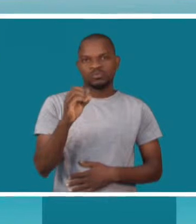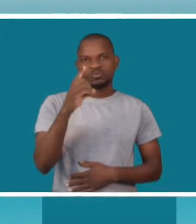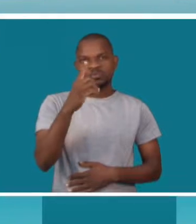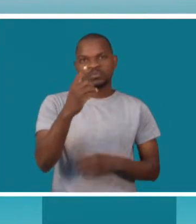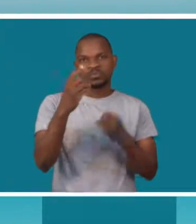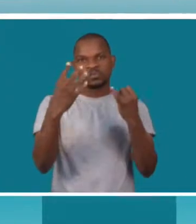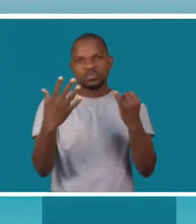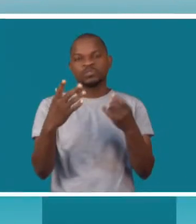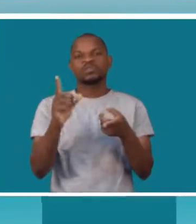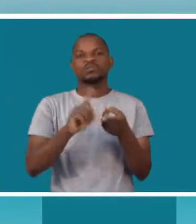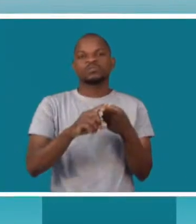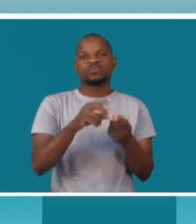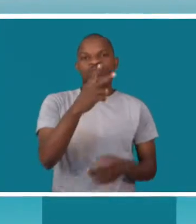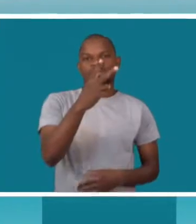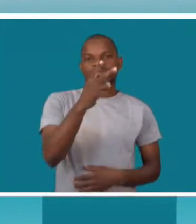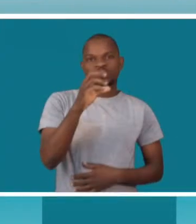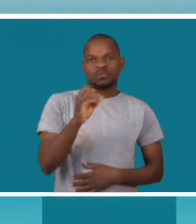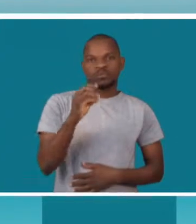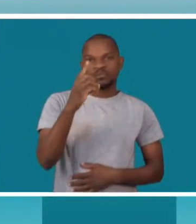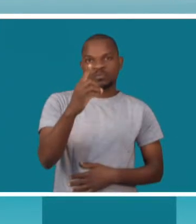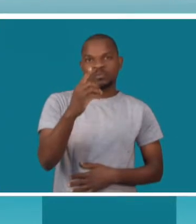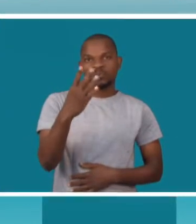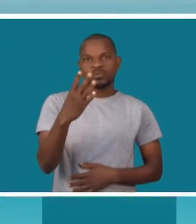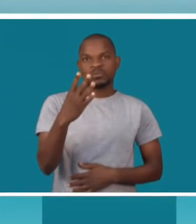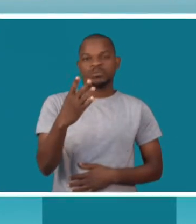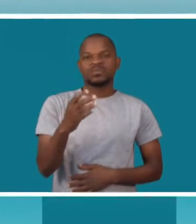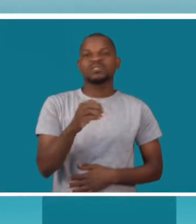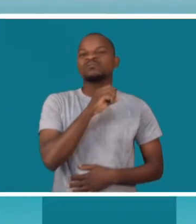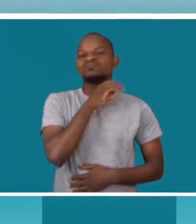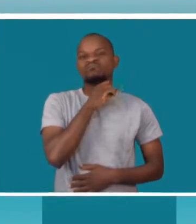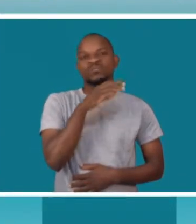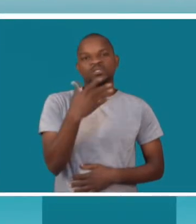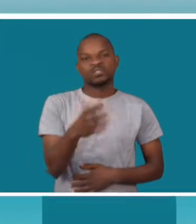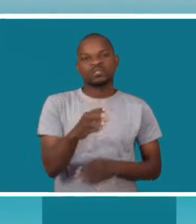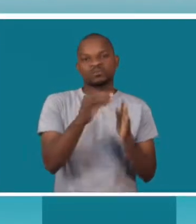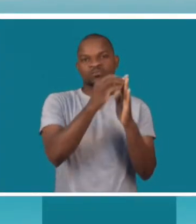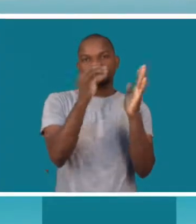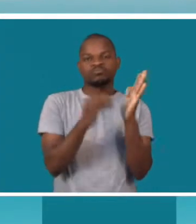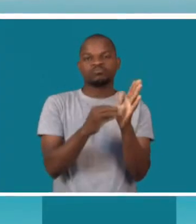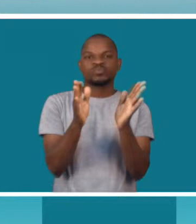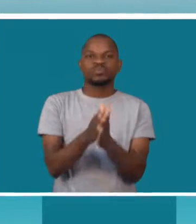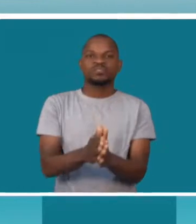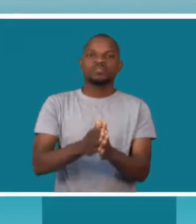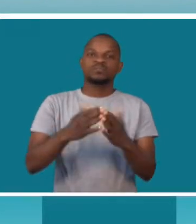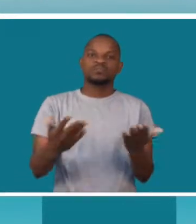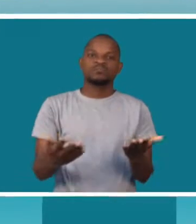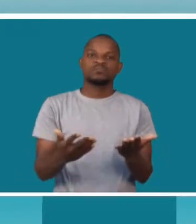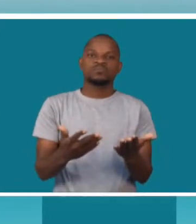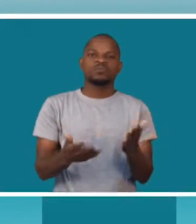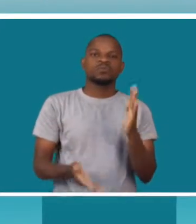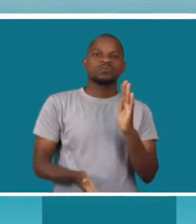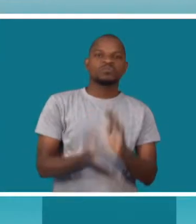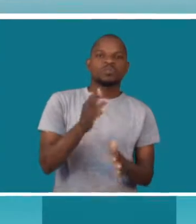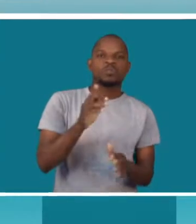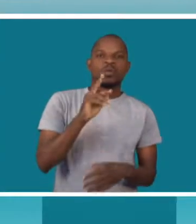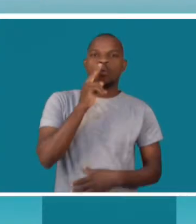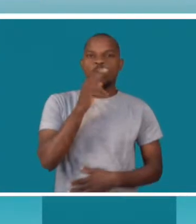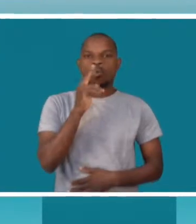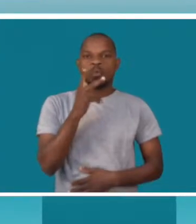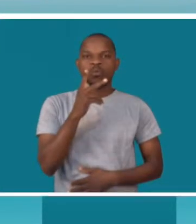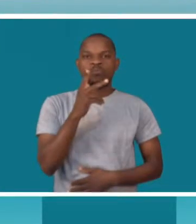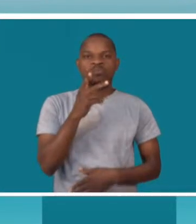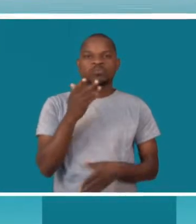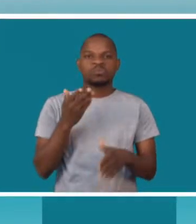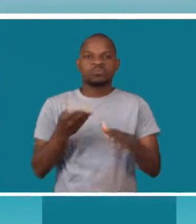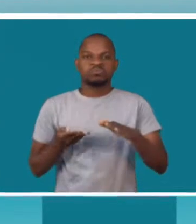tentamos reclamar o prêmio, mas sem sucesso. Foram-nos contadas várias histórias. O caso